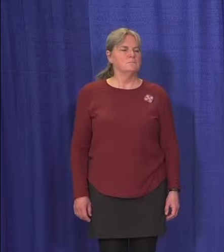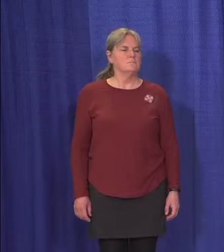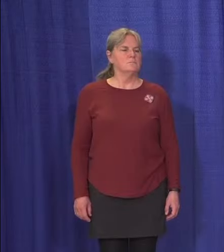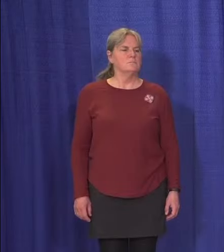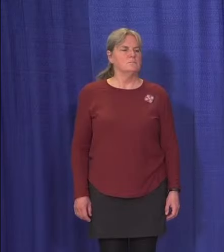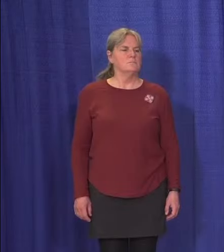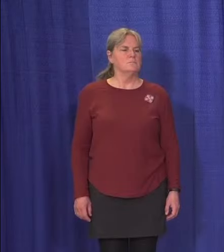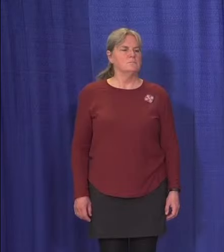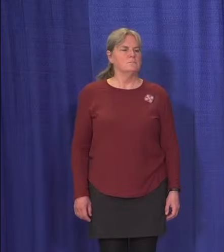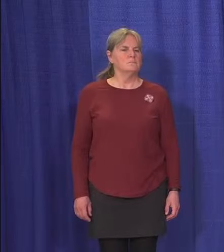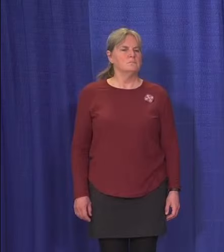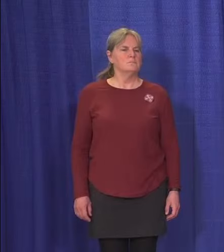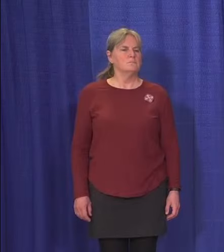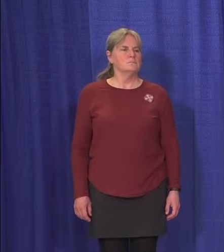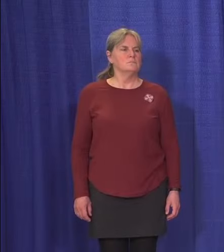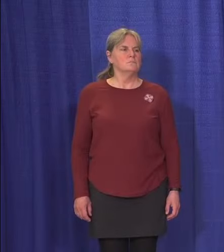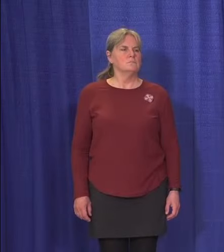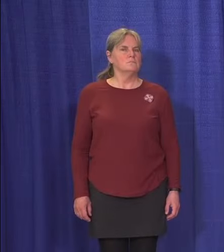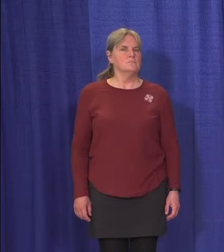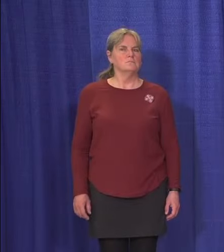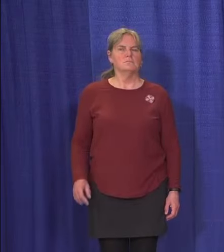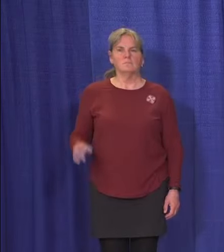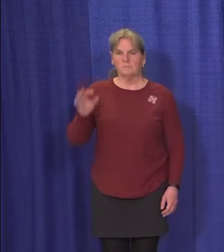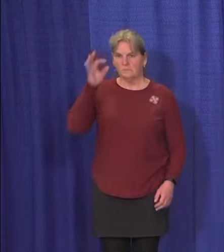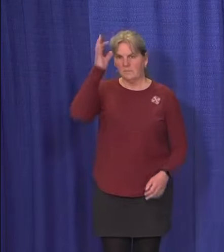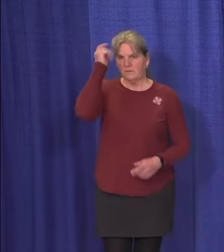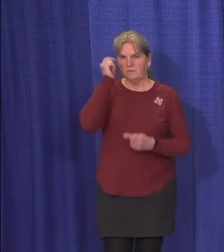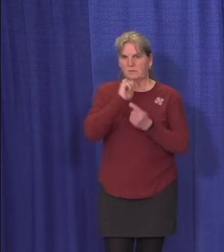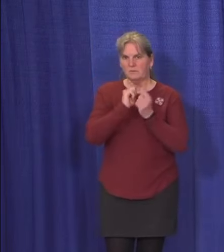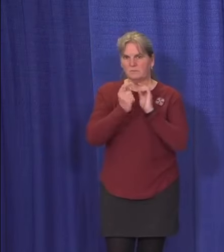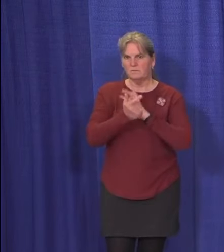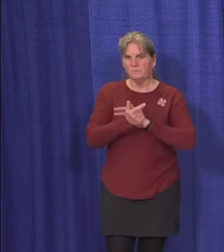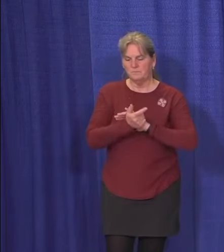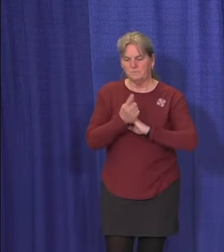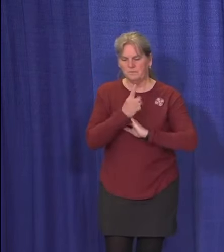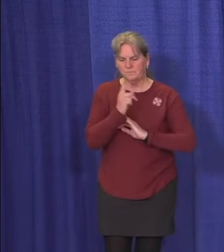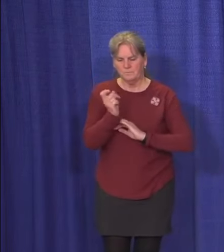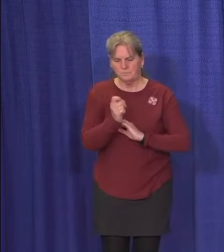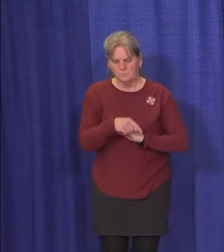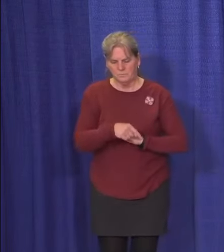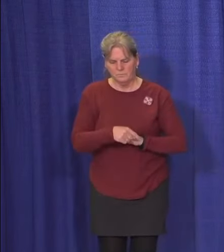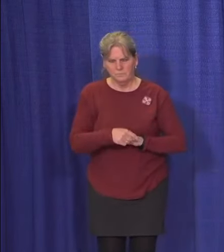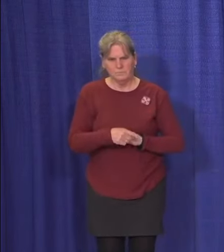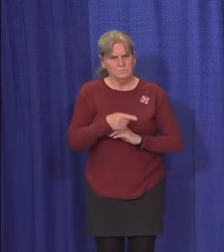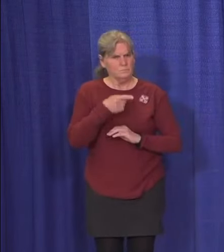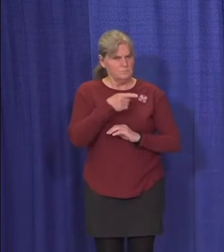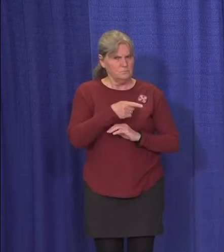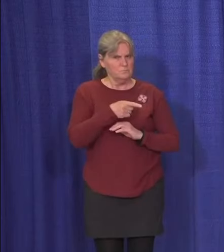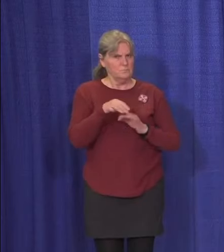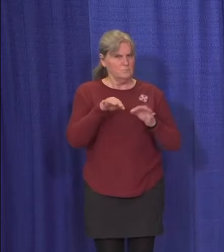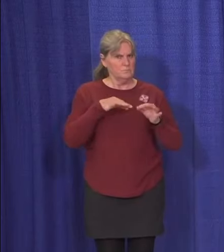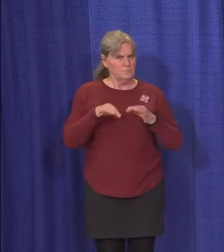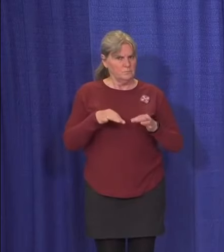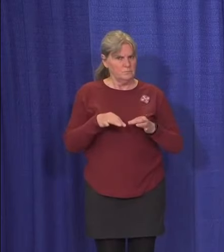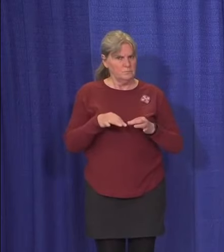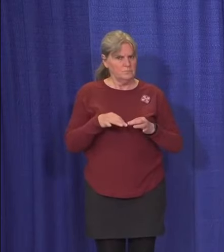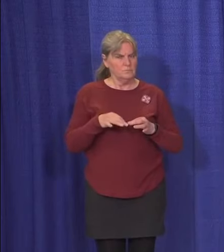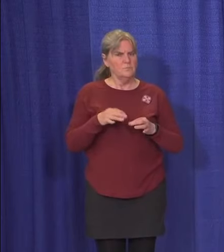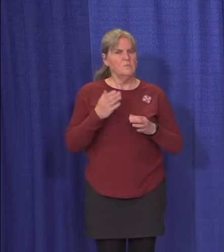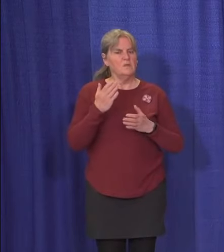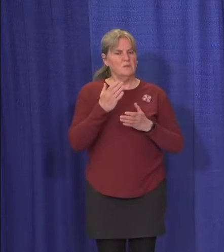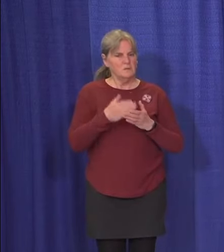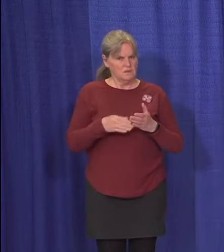ouvert au tourisme cet été? So you have said that you are relaxing some